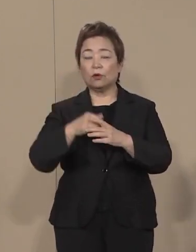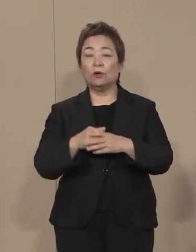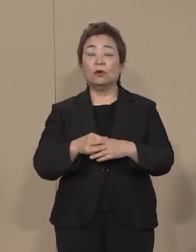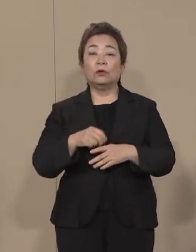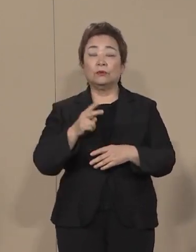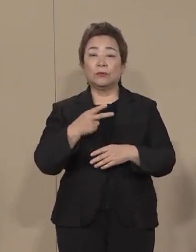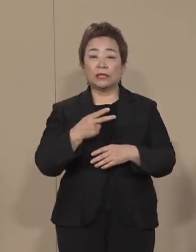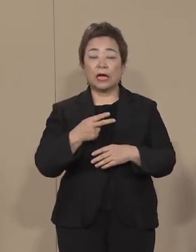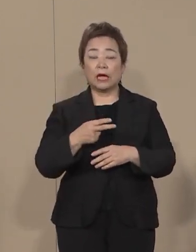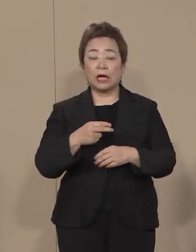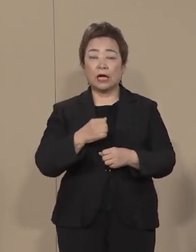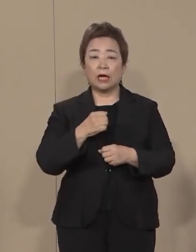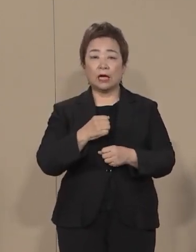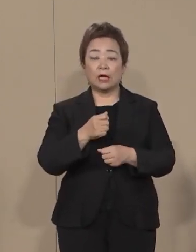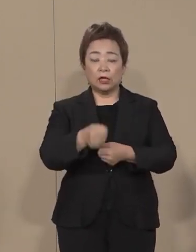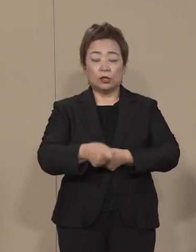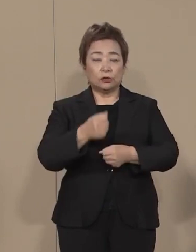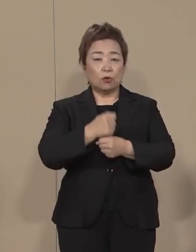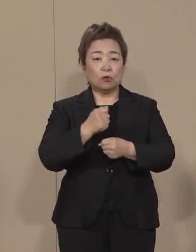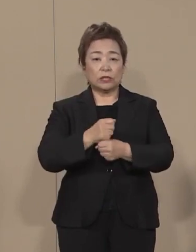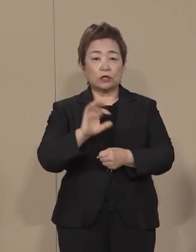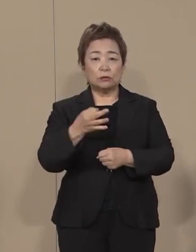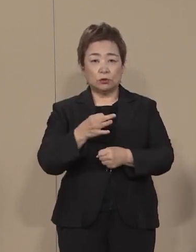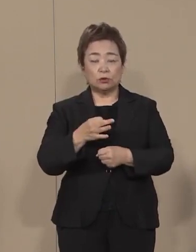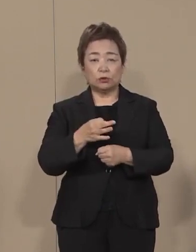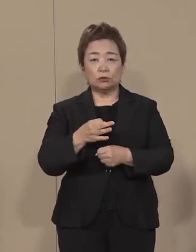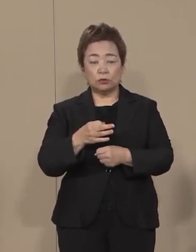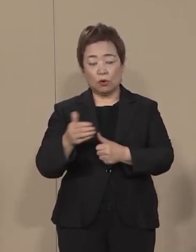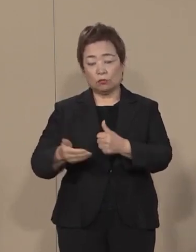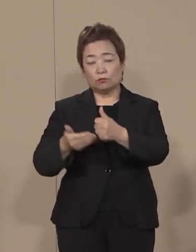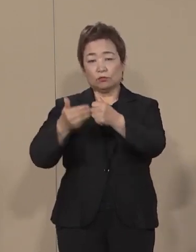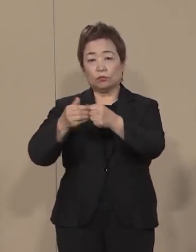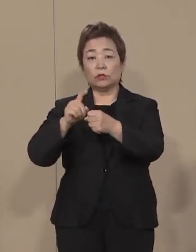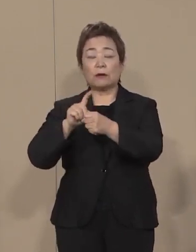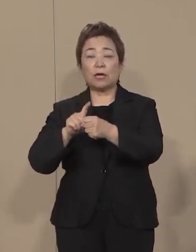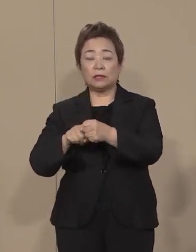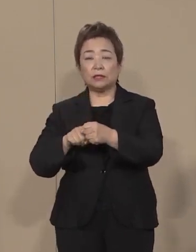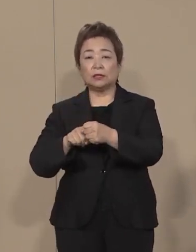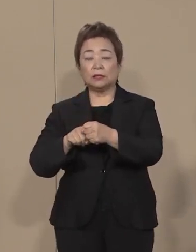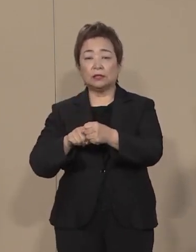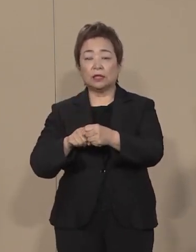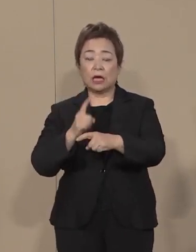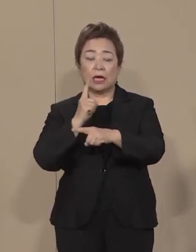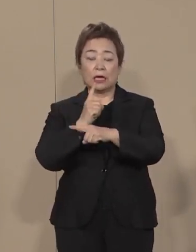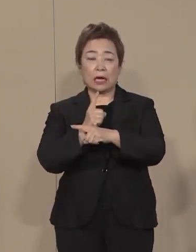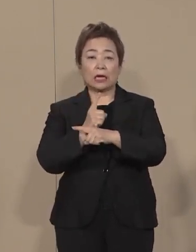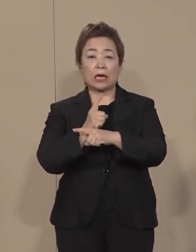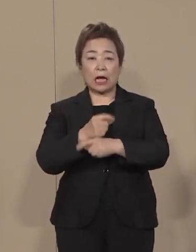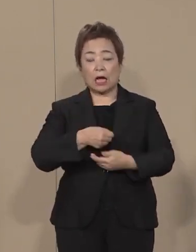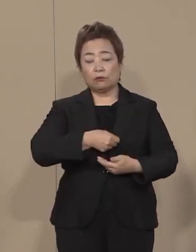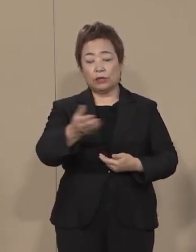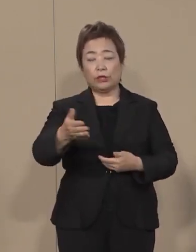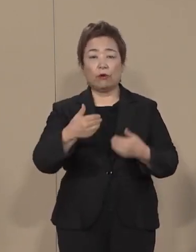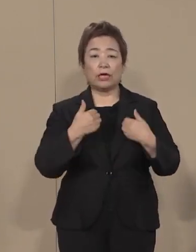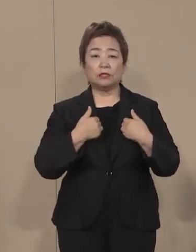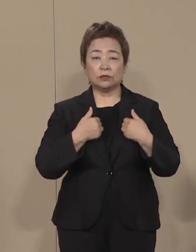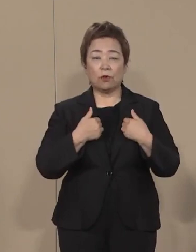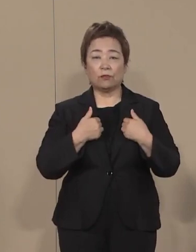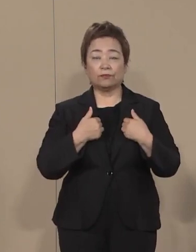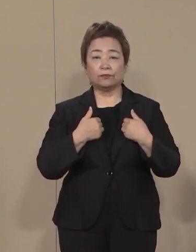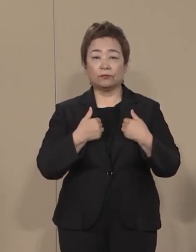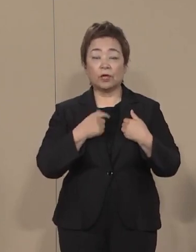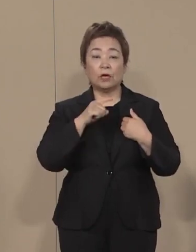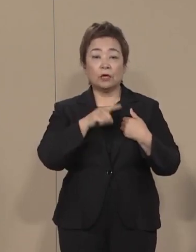またno 作物を効率よく生産するため化学肥料が必要です